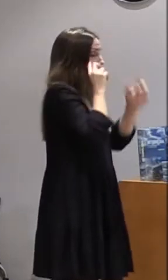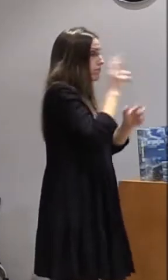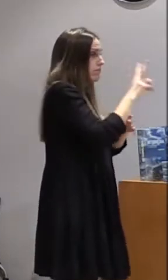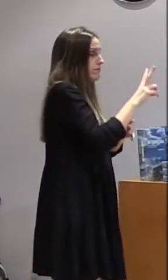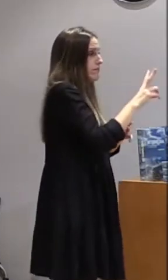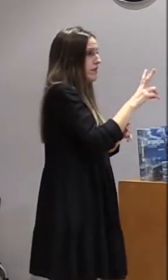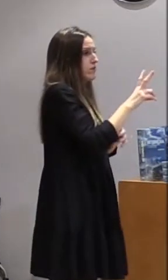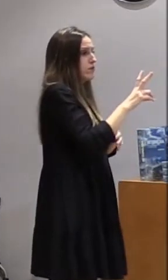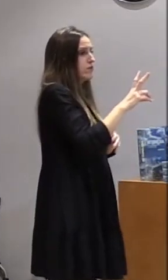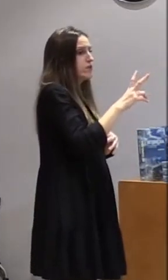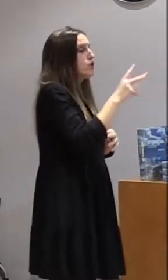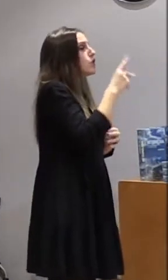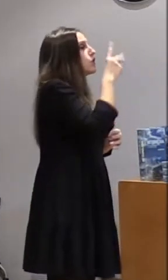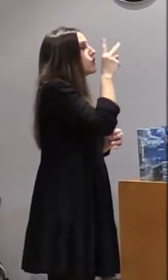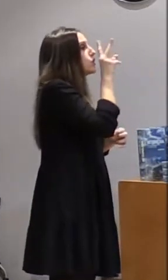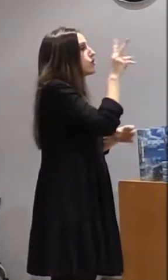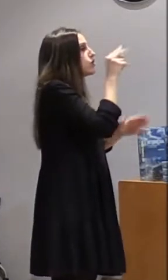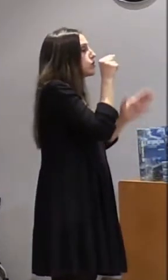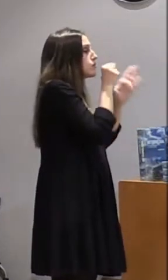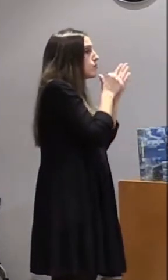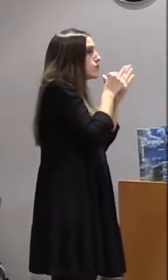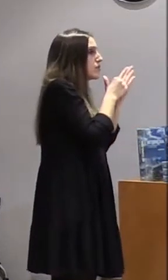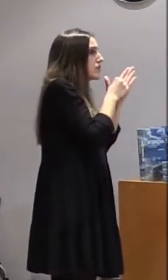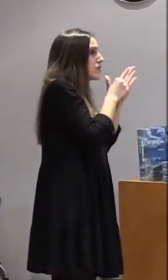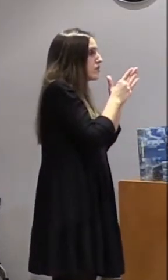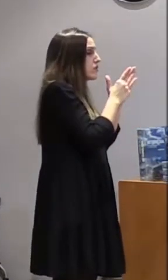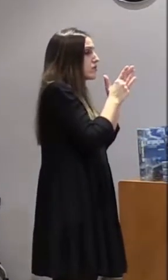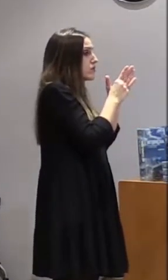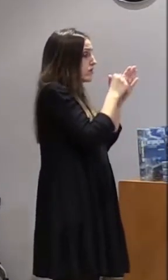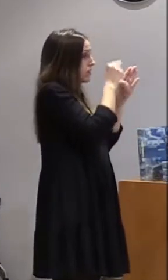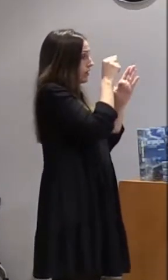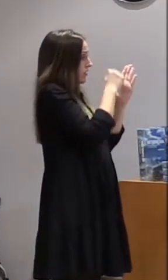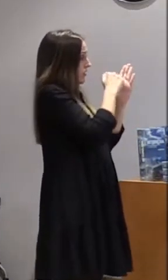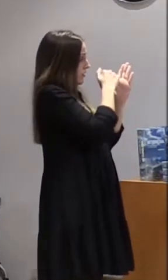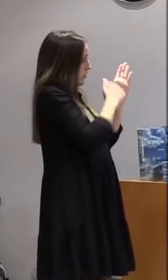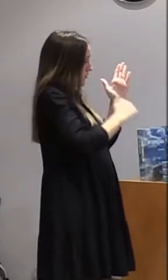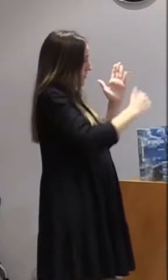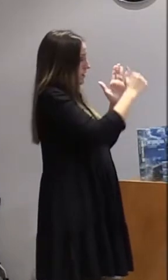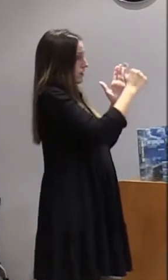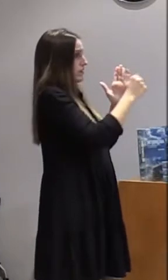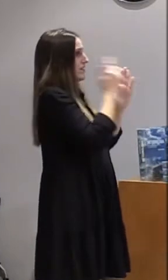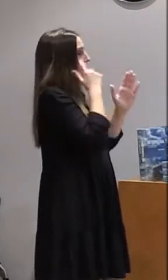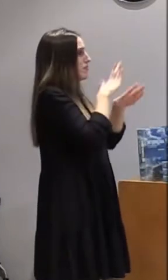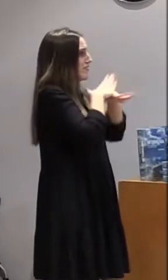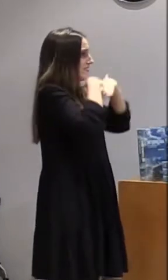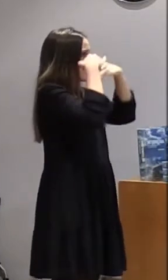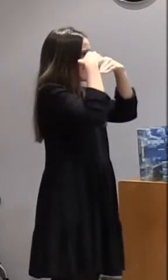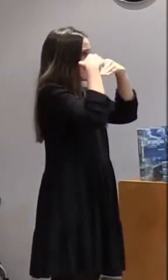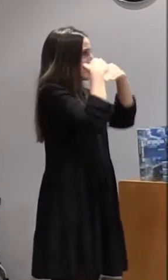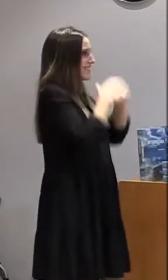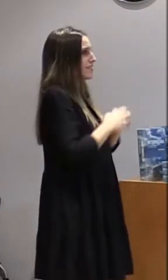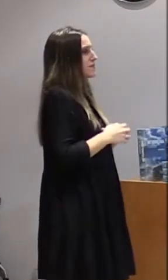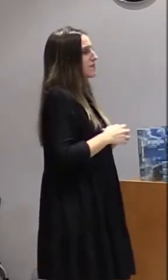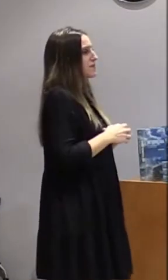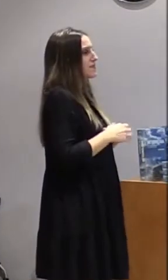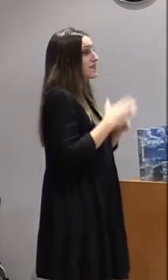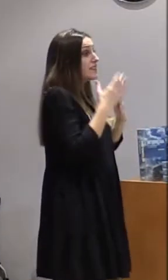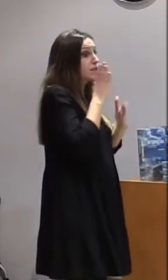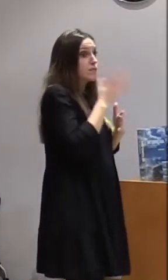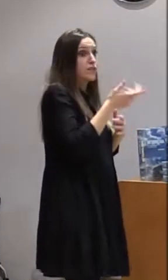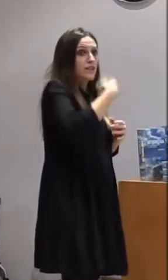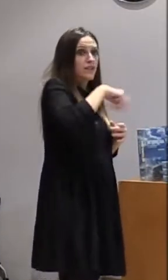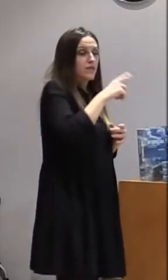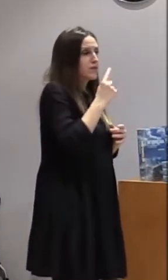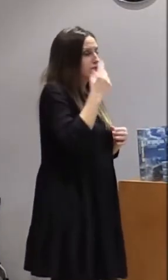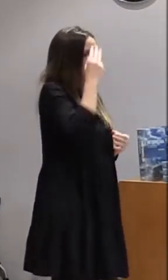vemos dos puntitos en un enchufe y una raya, un paréntesis al revés y vemos una cara sonriendo. Porque nuestro cerebro es